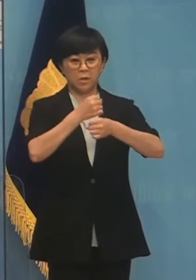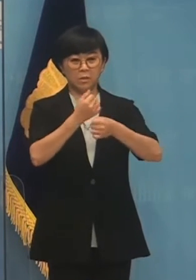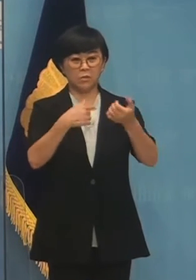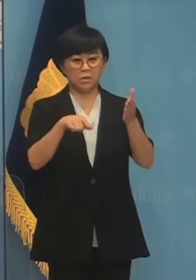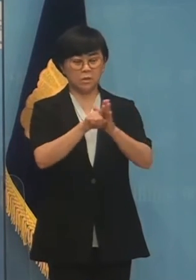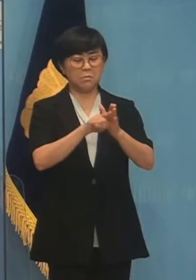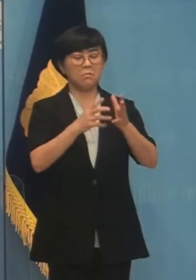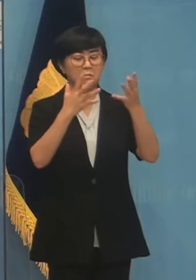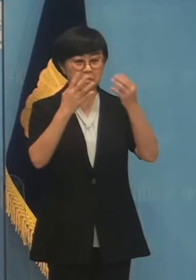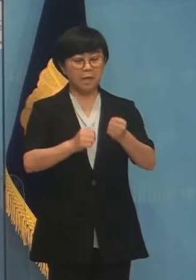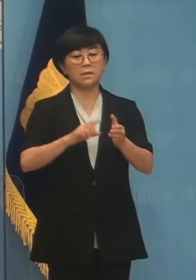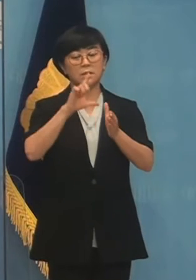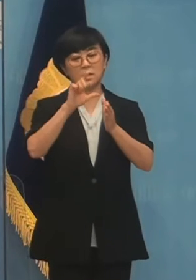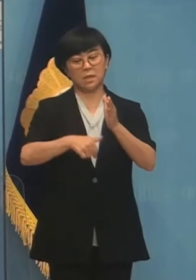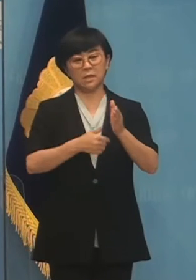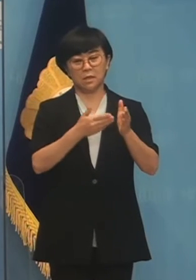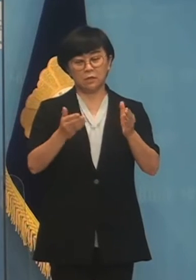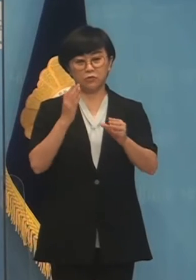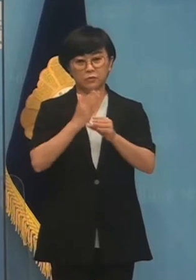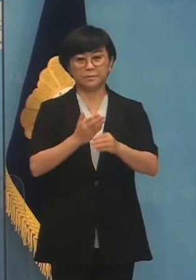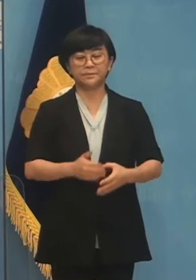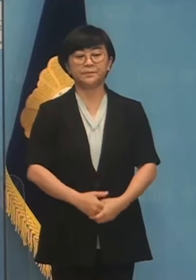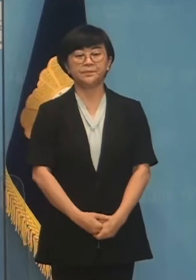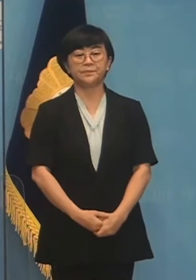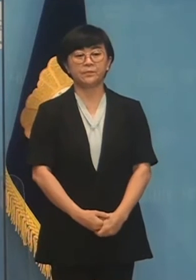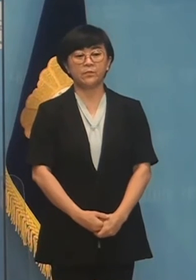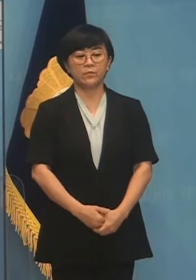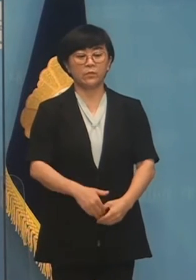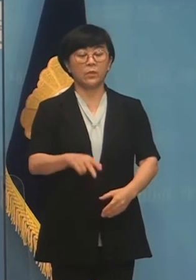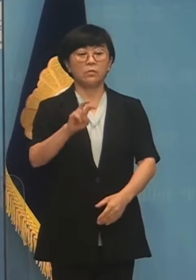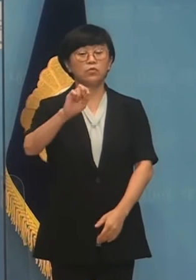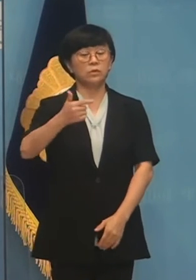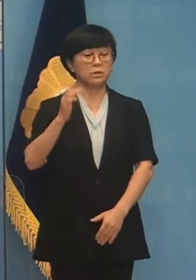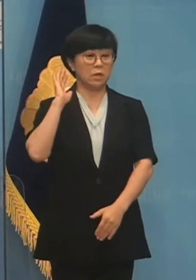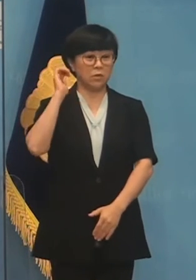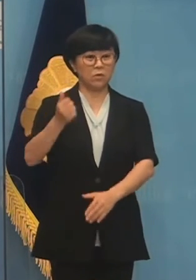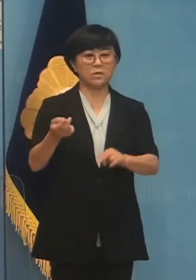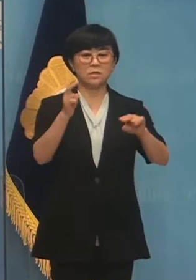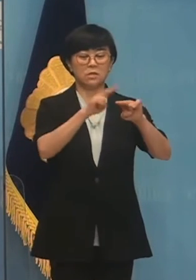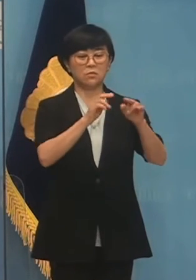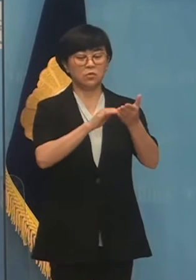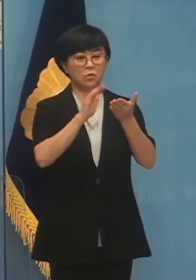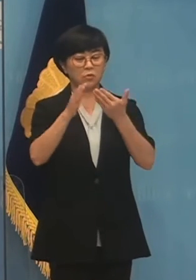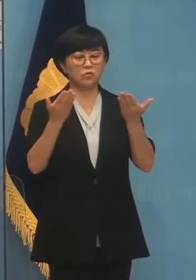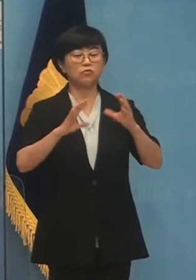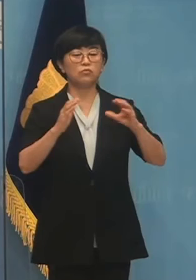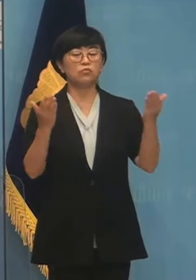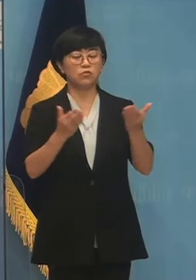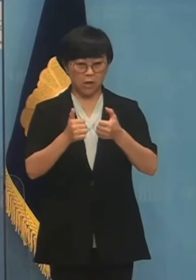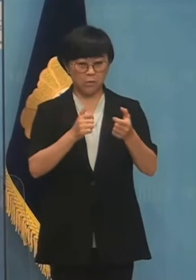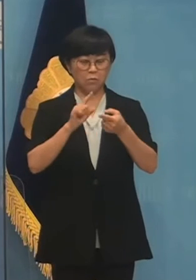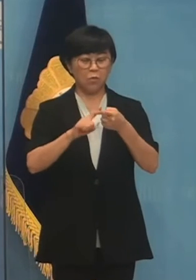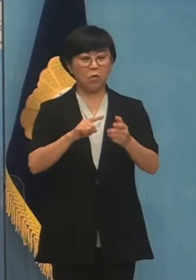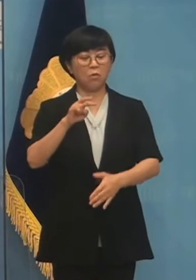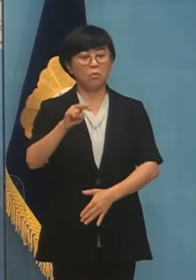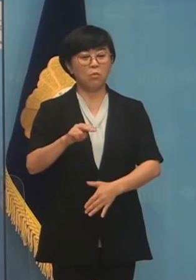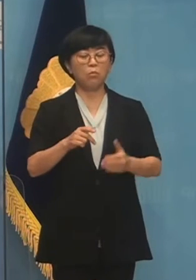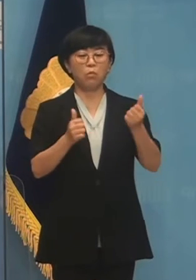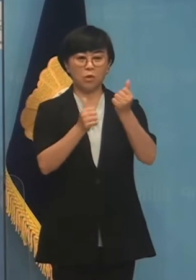무참한 시간이 흐르고 있습니다. 문재인 대통령은 취임 이후 국무회의,